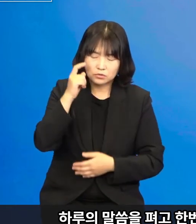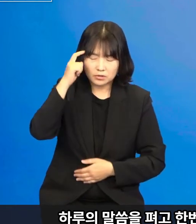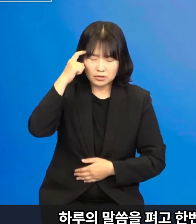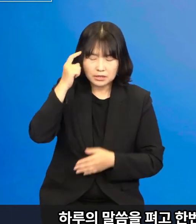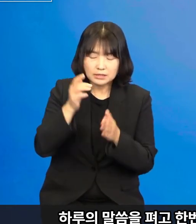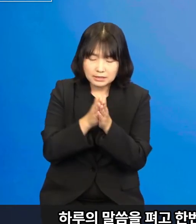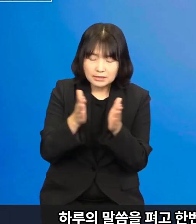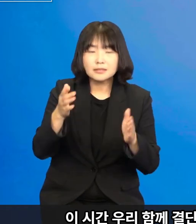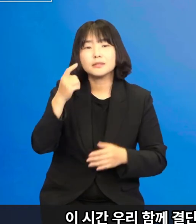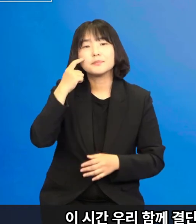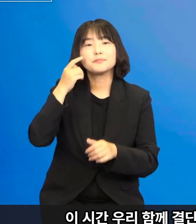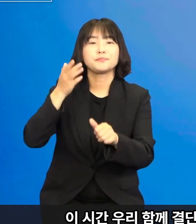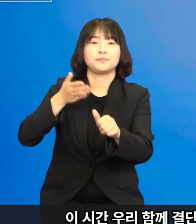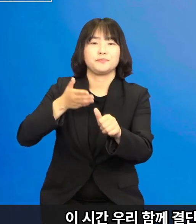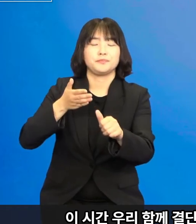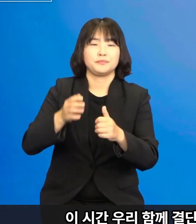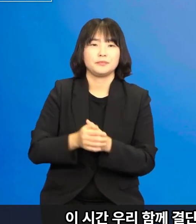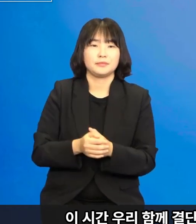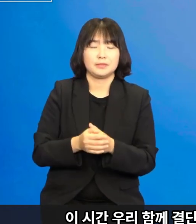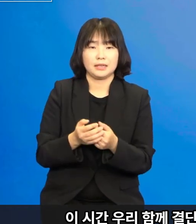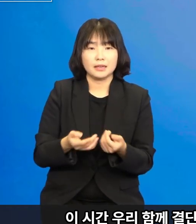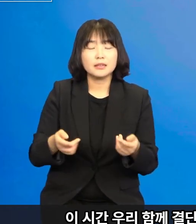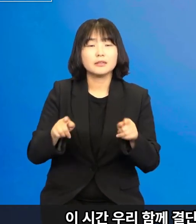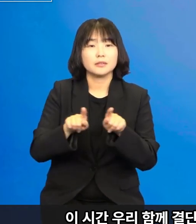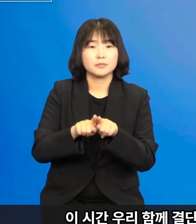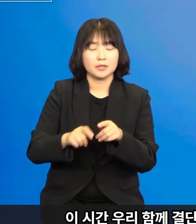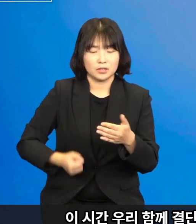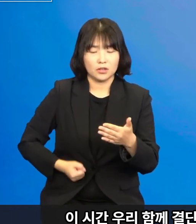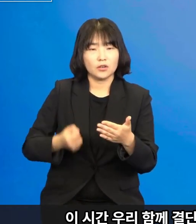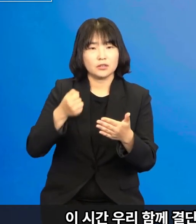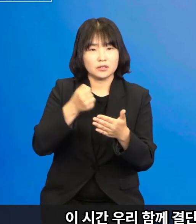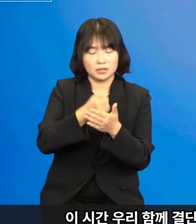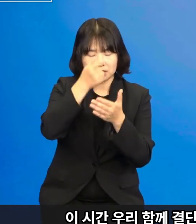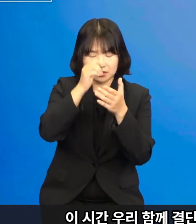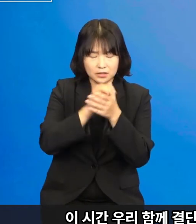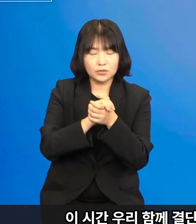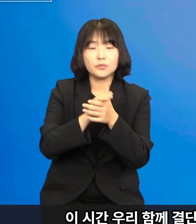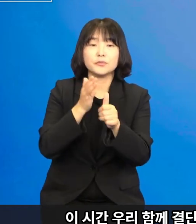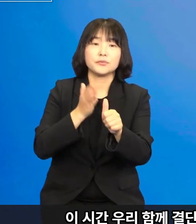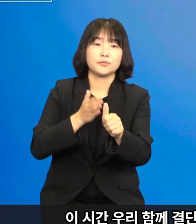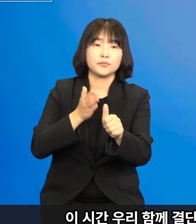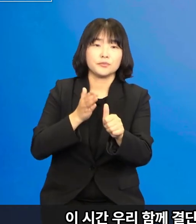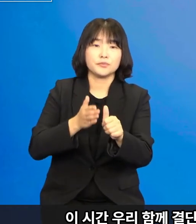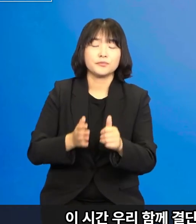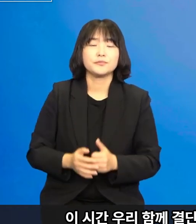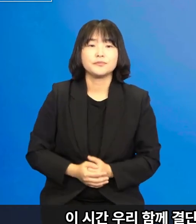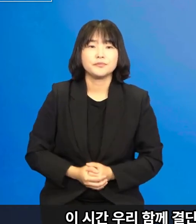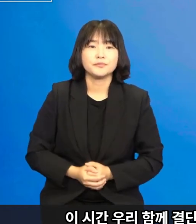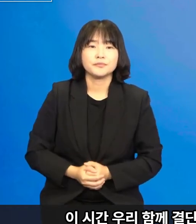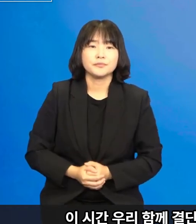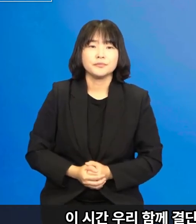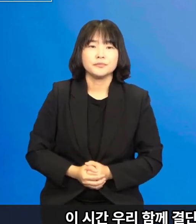바랍니다. 이 시간 우리 함께 결단하는 좀 기도를 했으면 좋겠습니다.